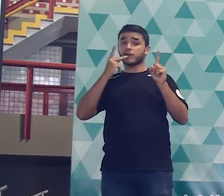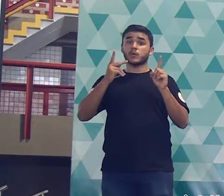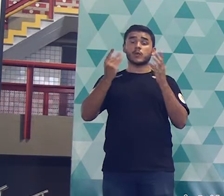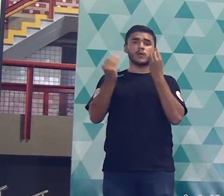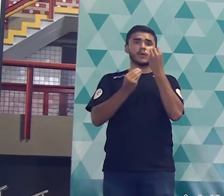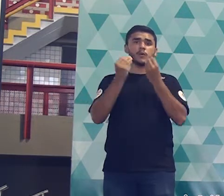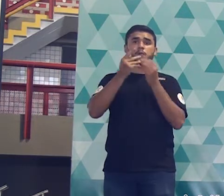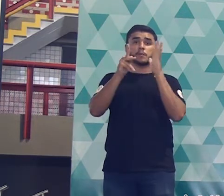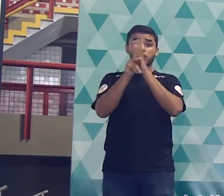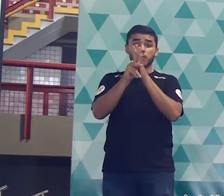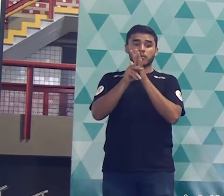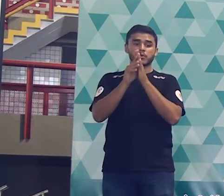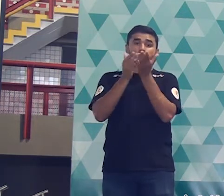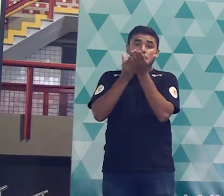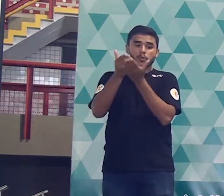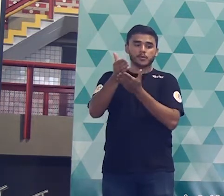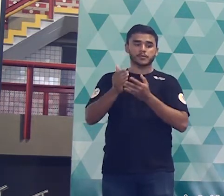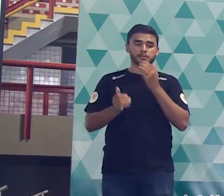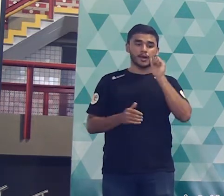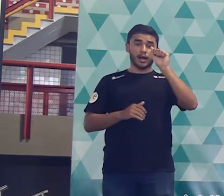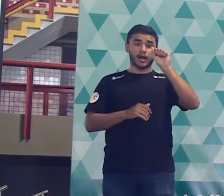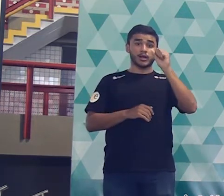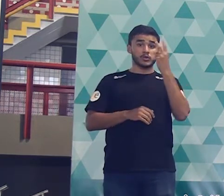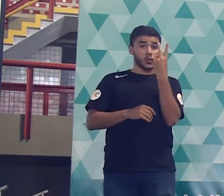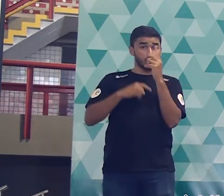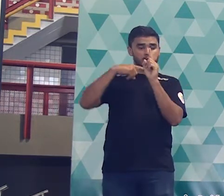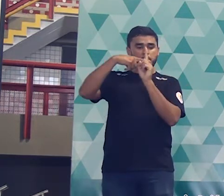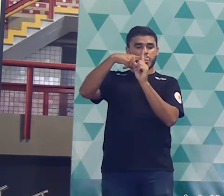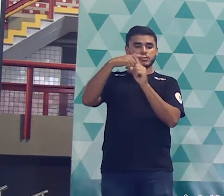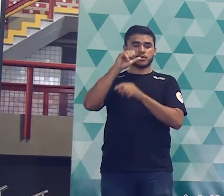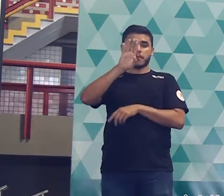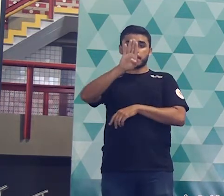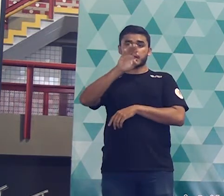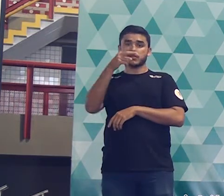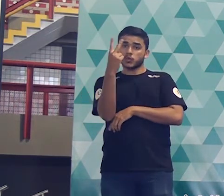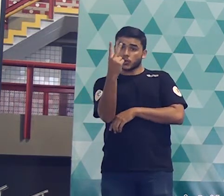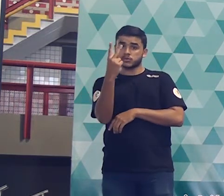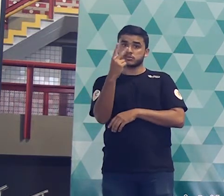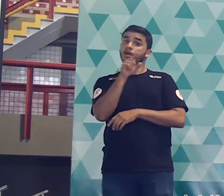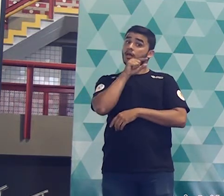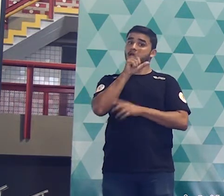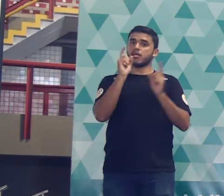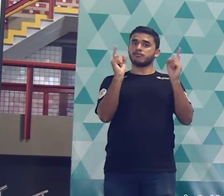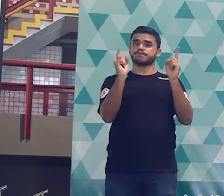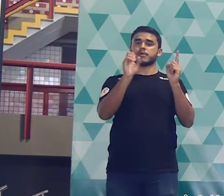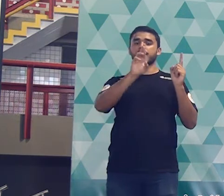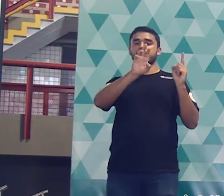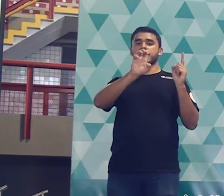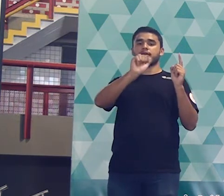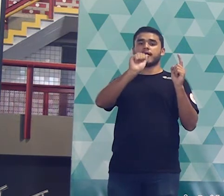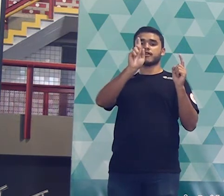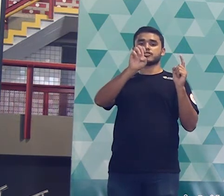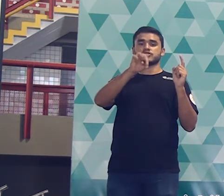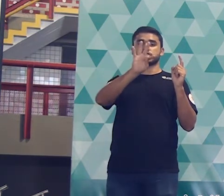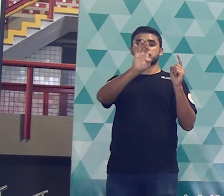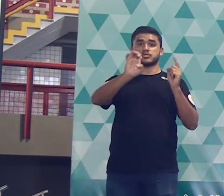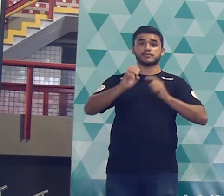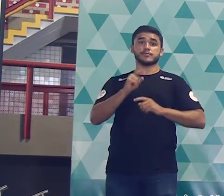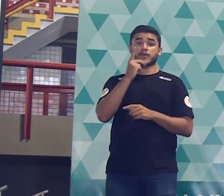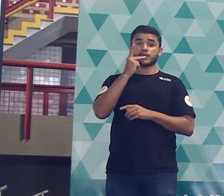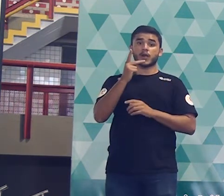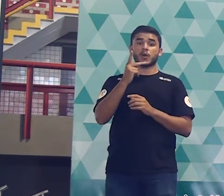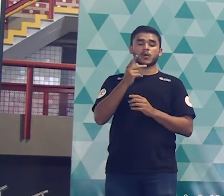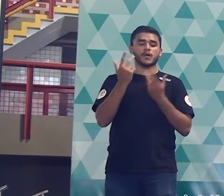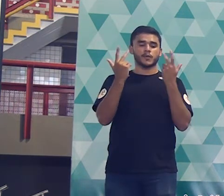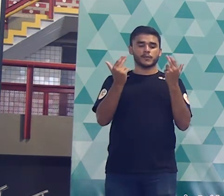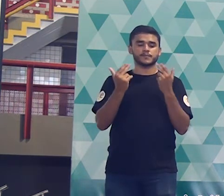aconteceu? No início, A2 mais B2, eu tenho um reagente. Esse reagente ele vai absorver energia até